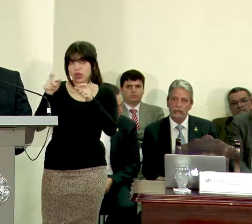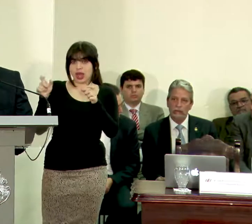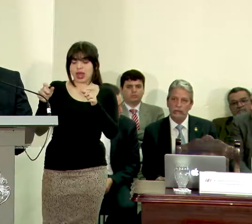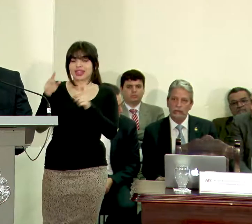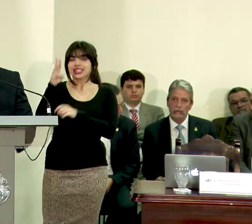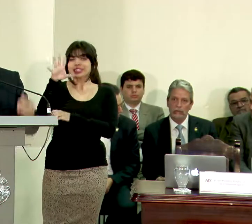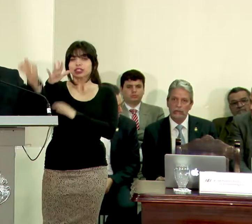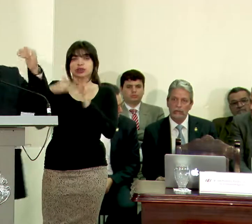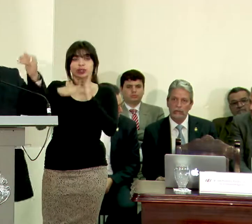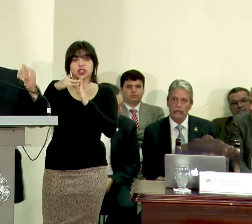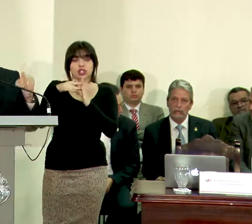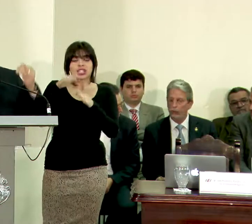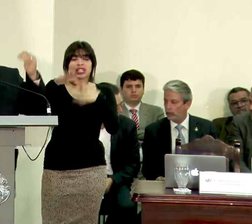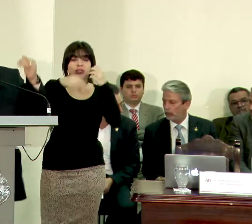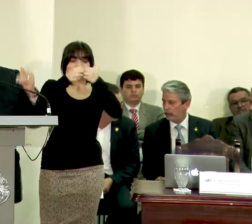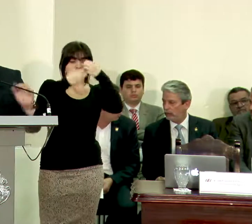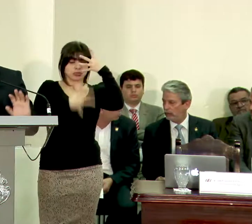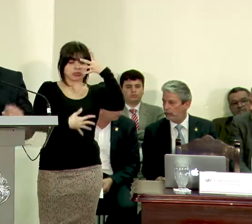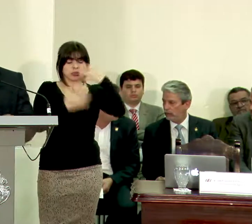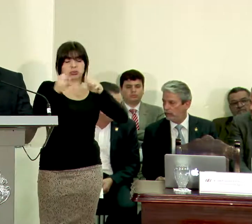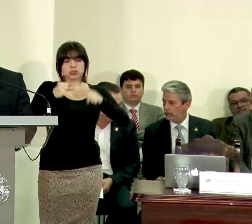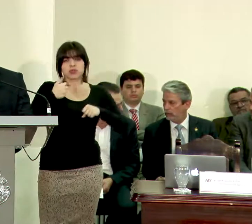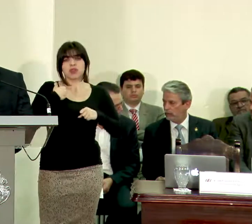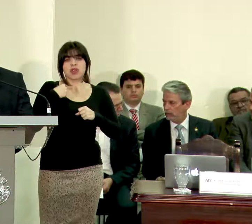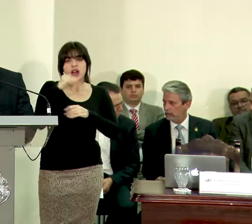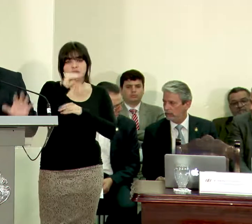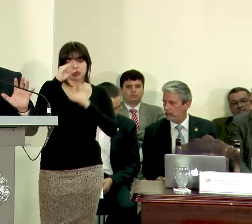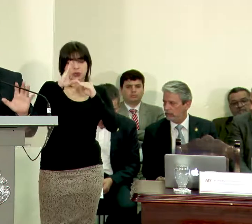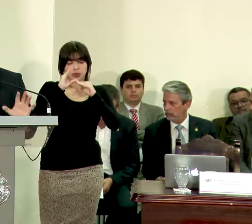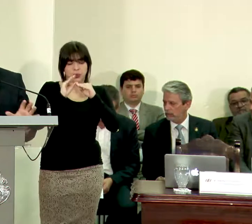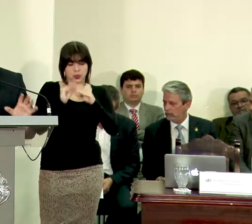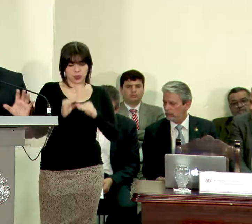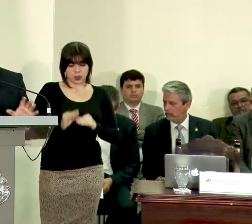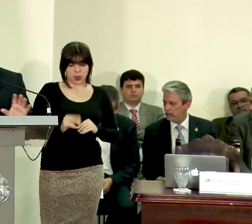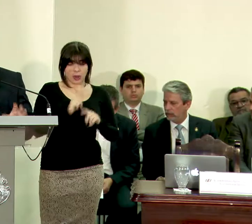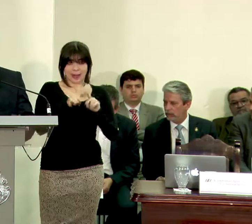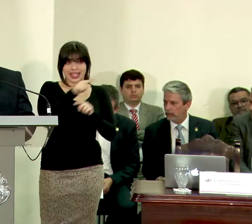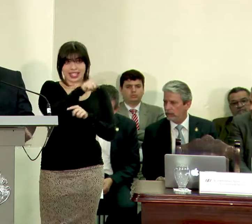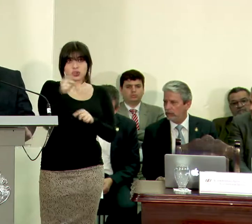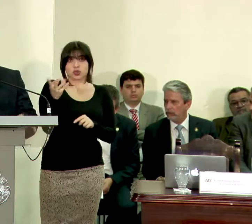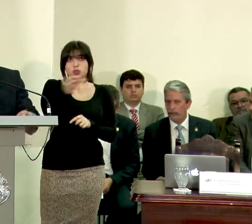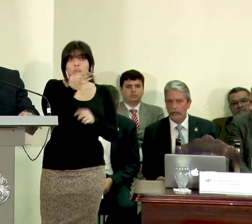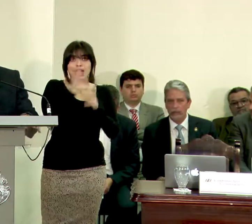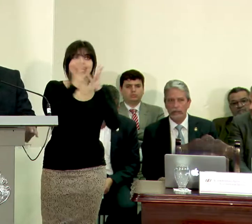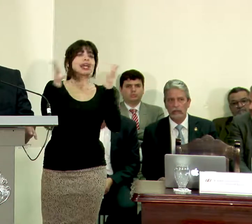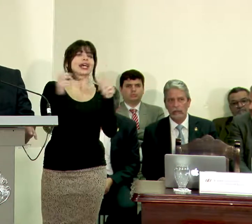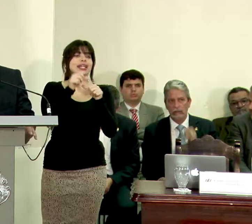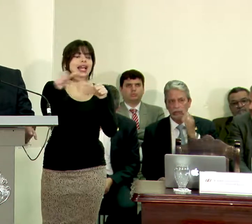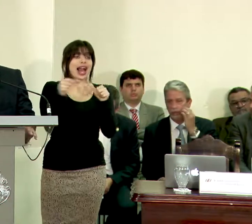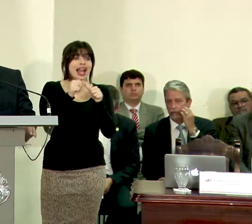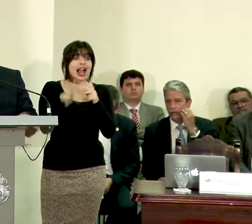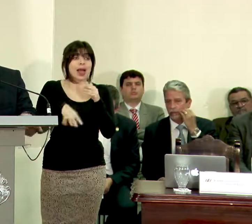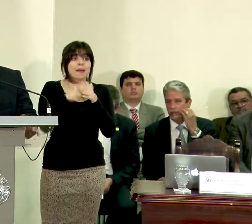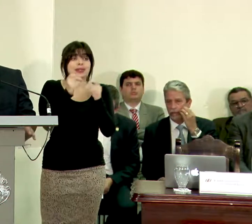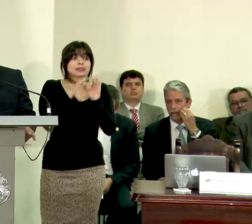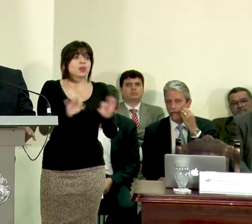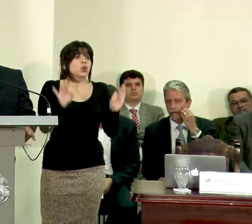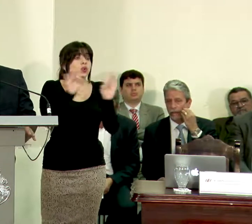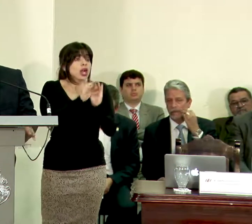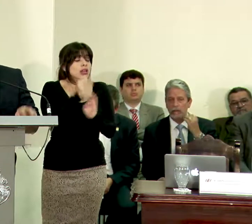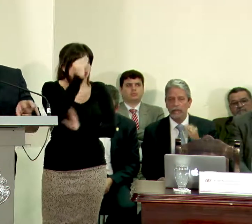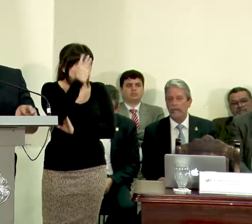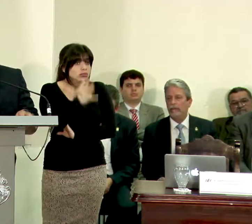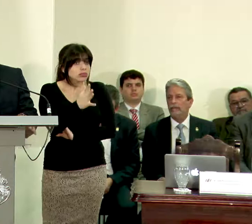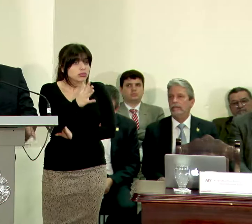65 millones. Después podrá haber algunos de menor cuantía, ¿verdad?, pero esos son los 4 grandes sectores que además es importante